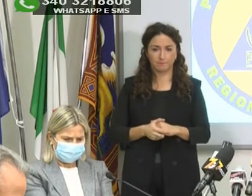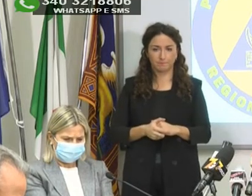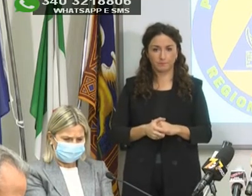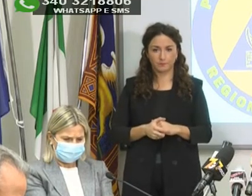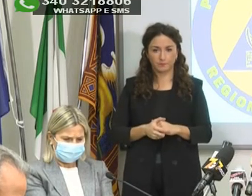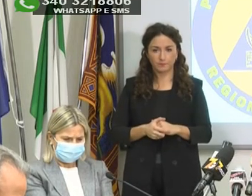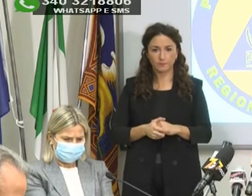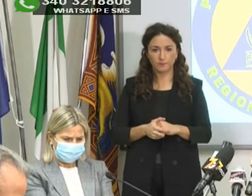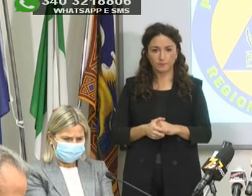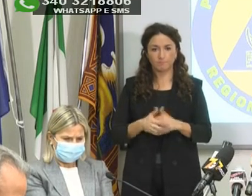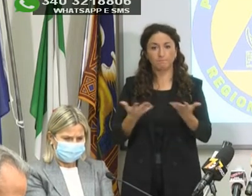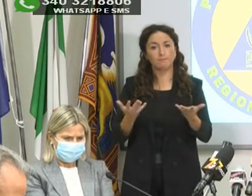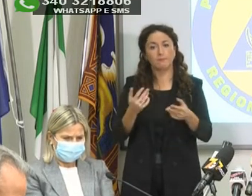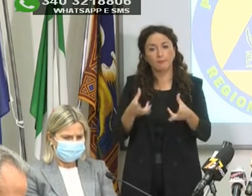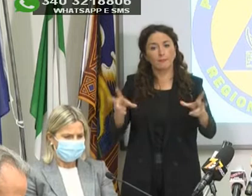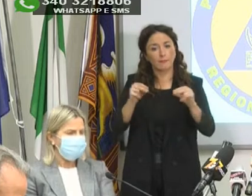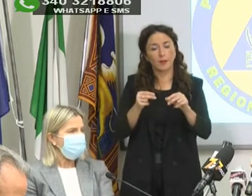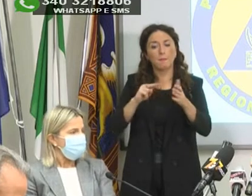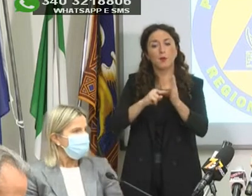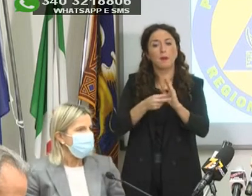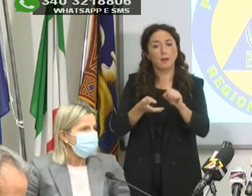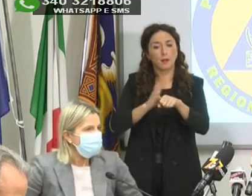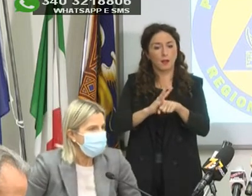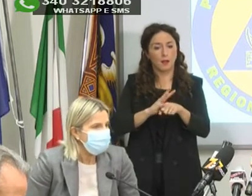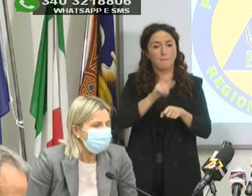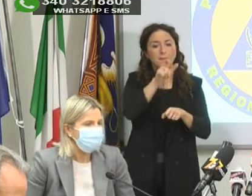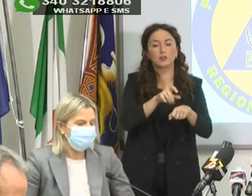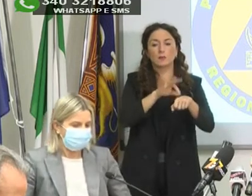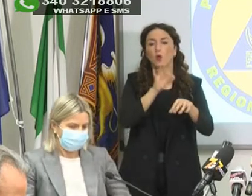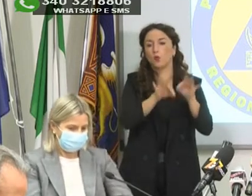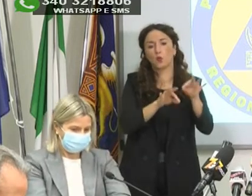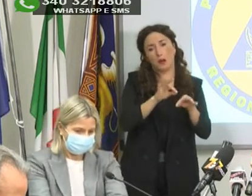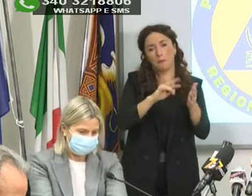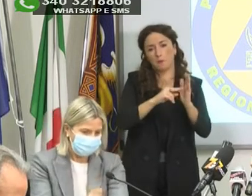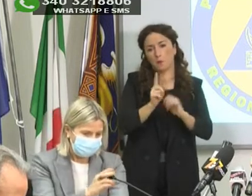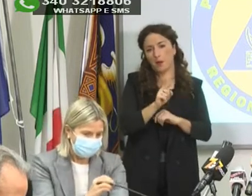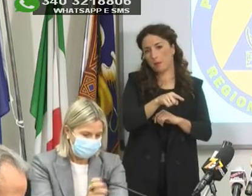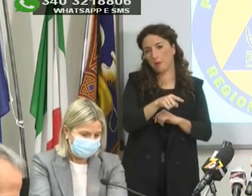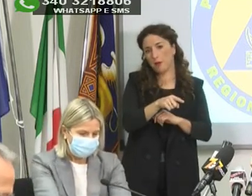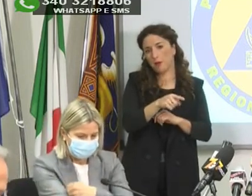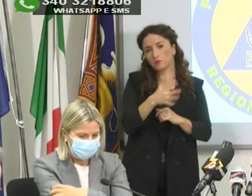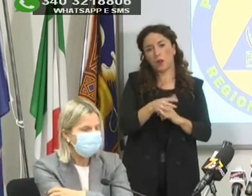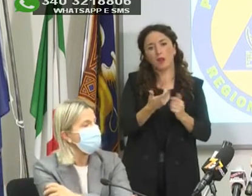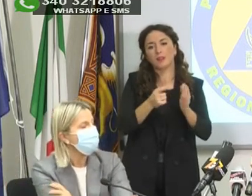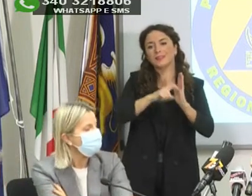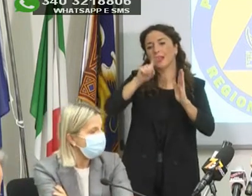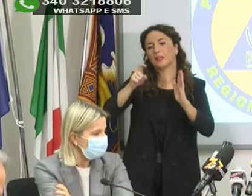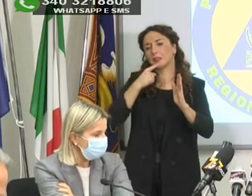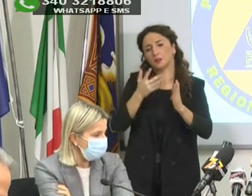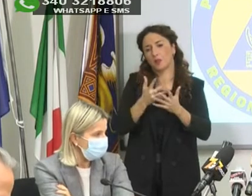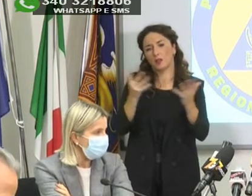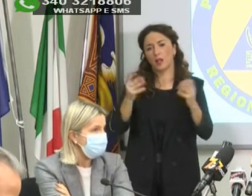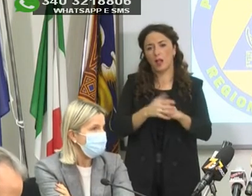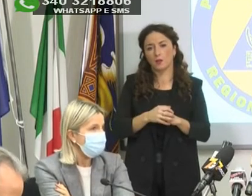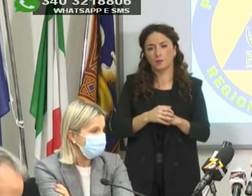Per tornarvi a dire che il problema del Covid non è la cura del paziente, perché ormai lo si vede dai dati statistici,